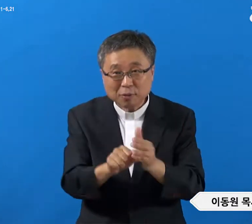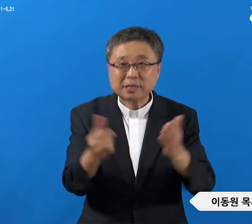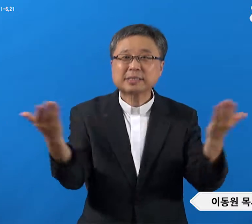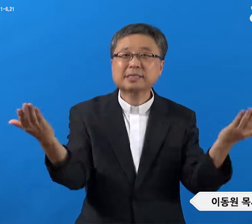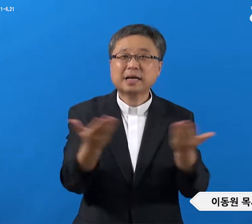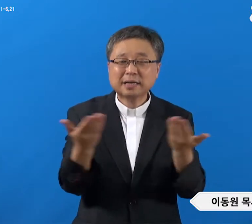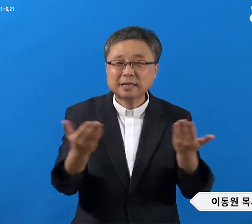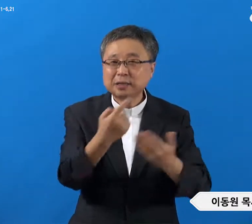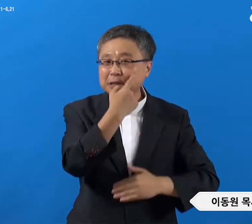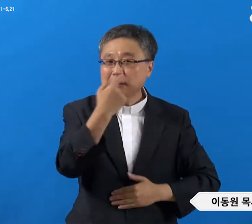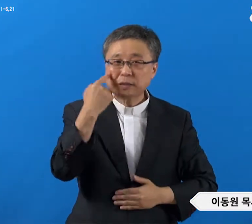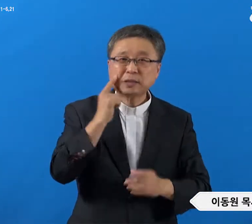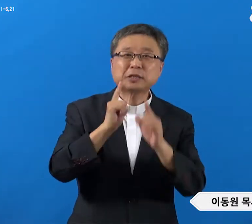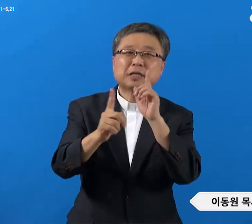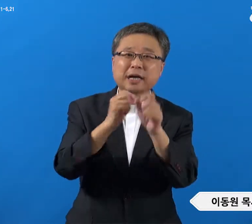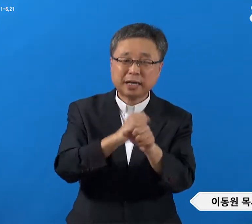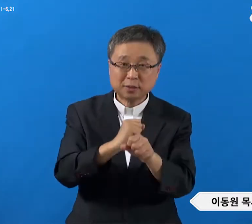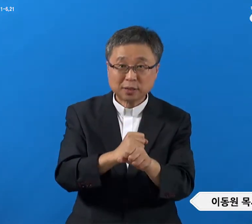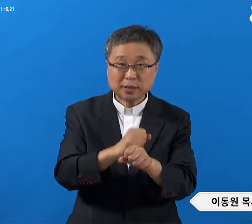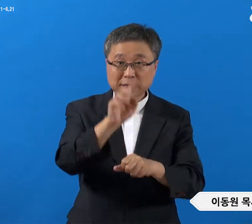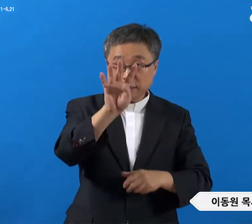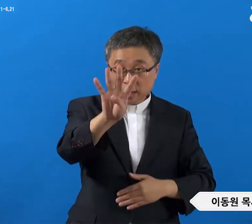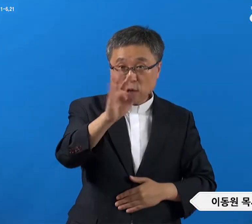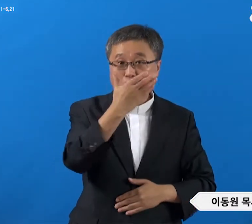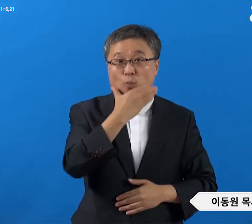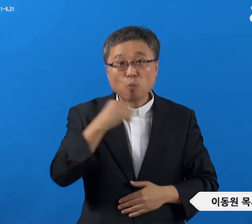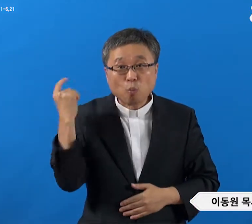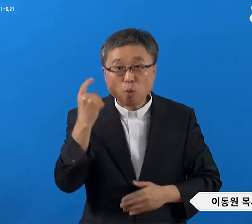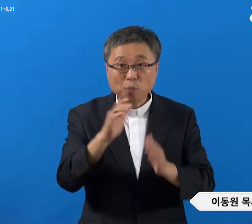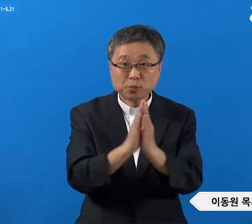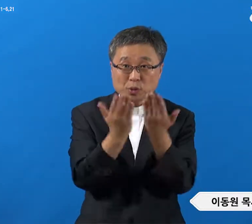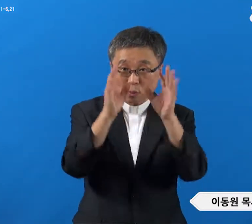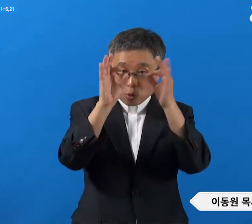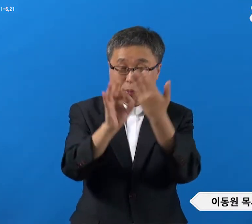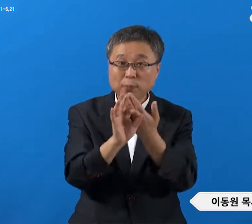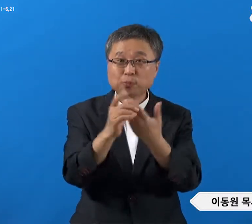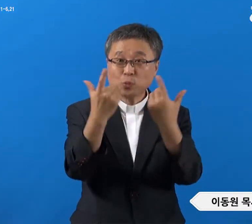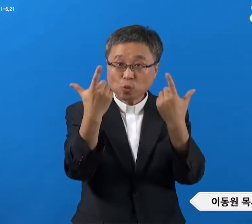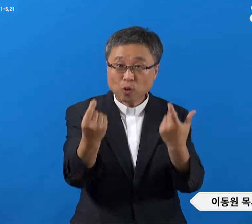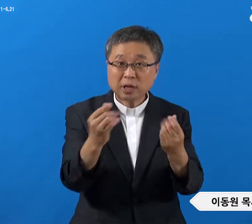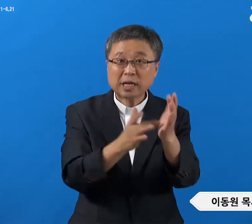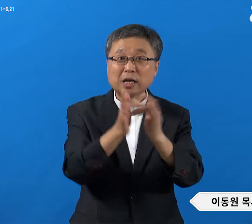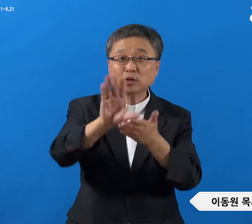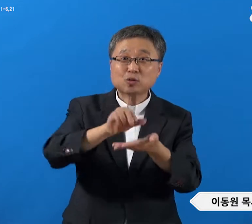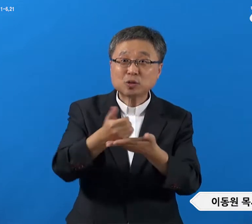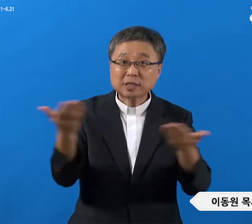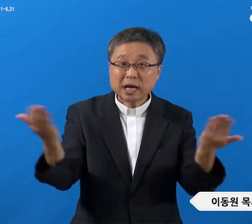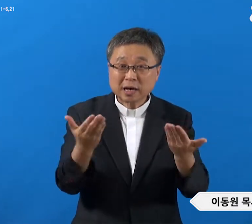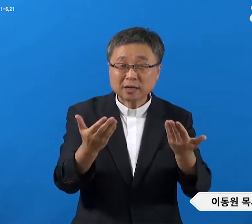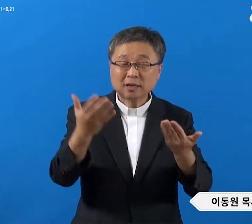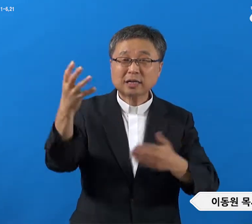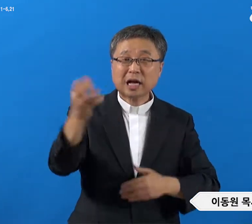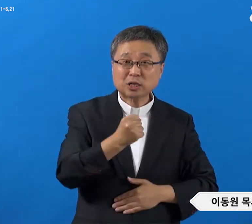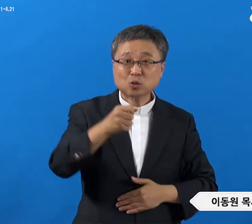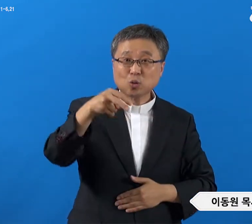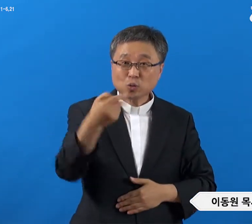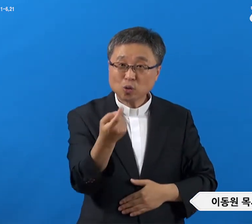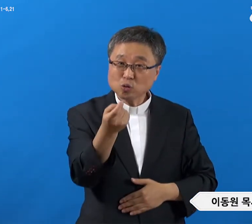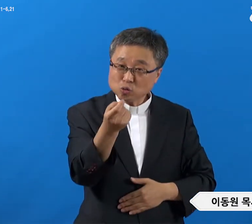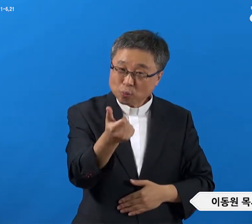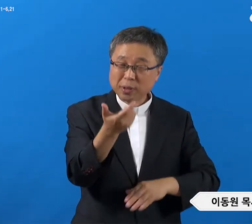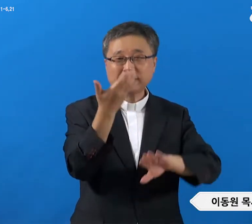하신 것입니다. 따라서 4개의 복음서에서는 동일한 예수 그리스도의 사건을 다루면서도